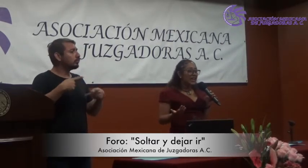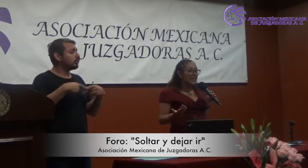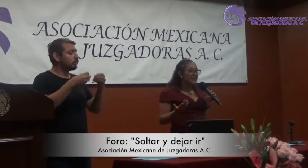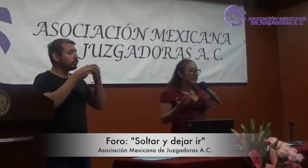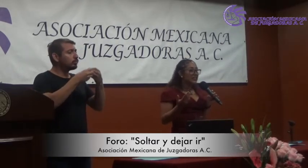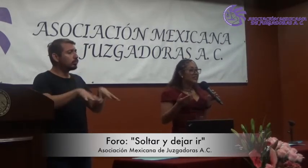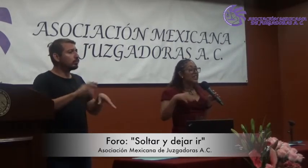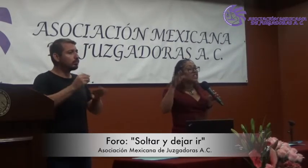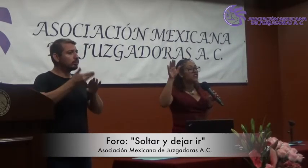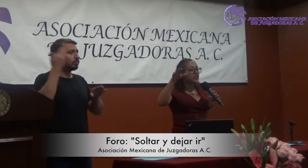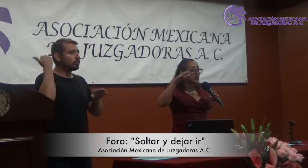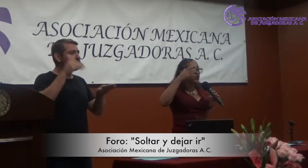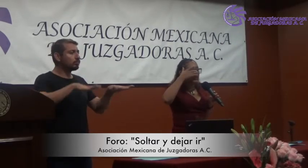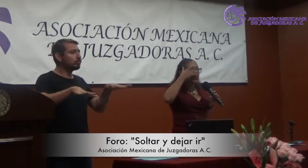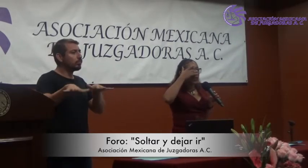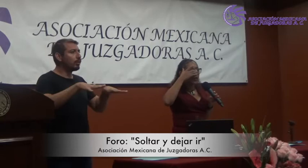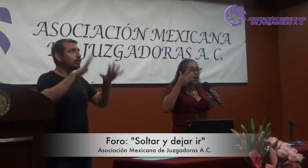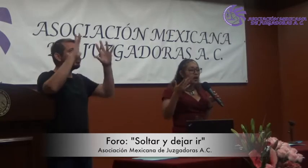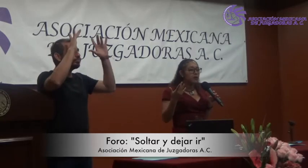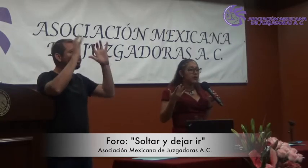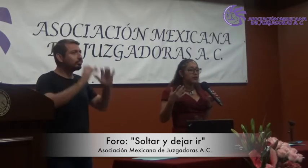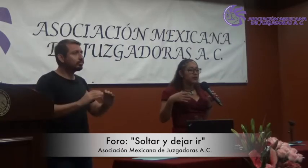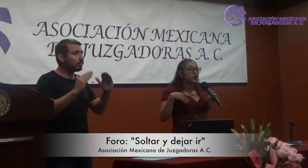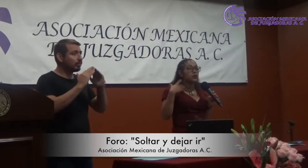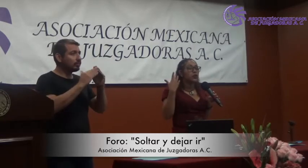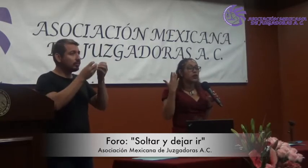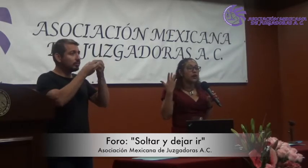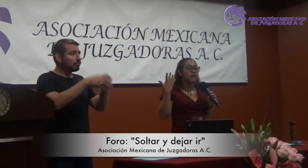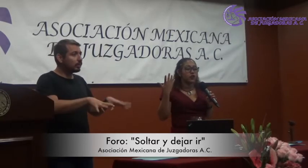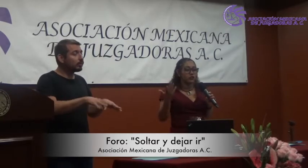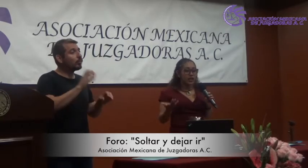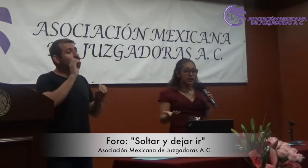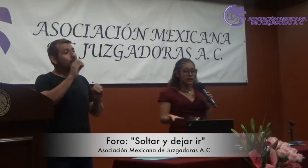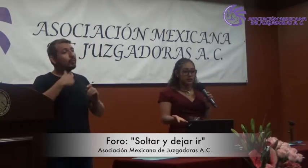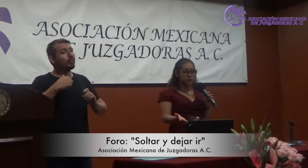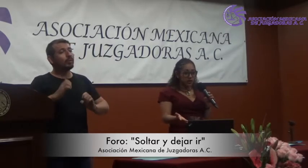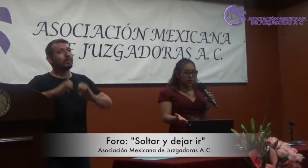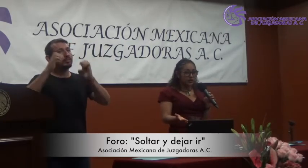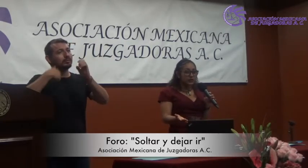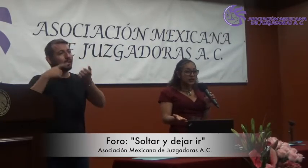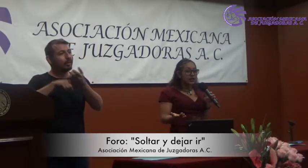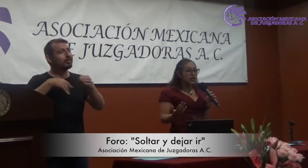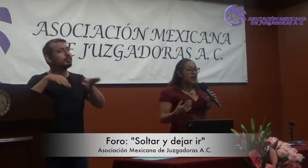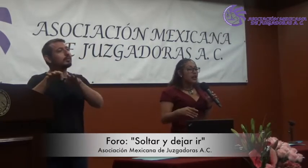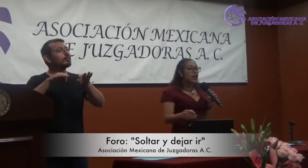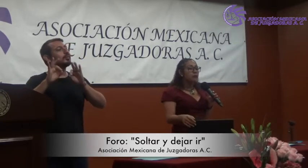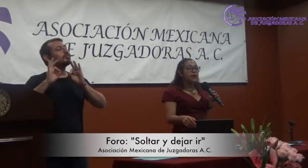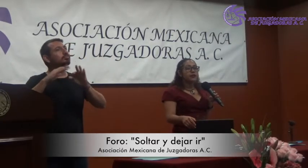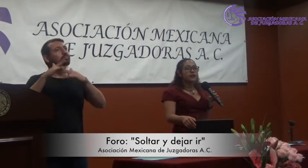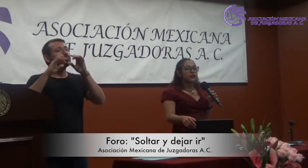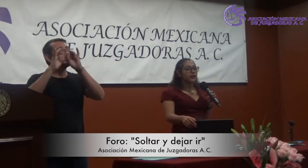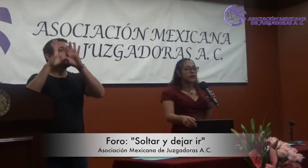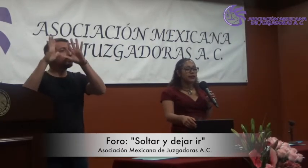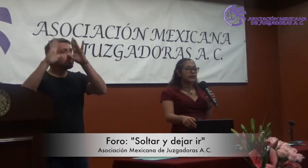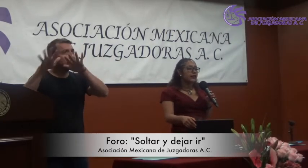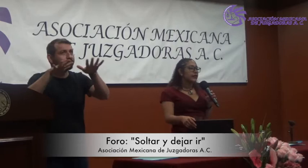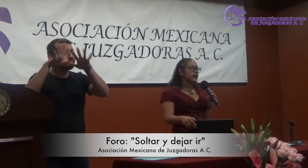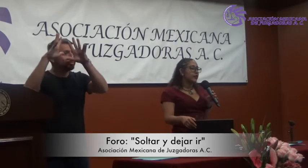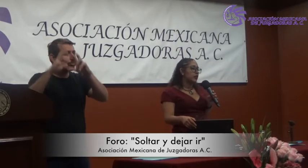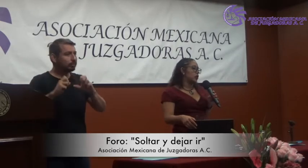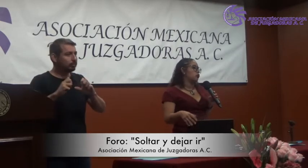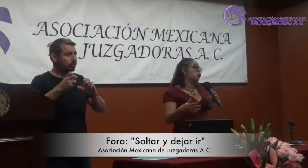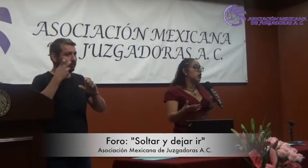sus casas, el edificio en donde trabajaban y tuvieron que afrontar esas pérdidas. La pérdida